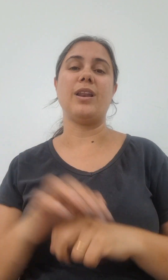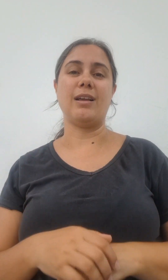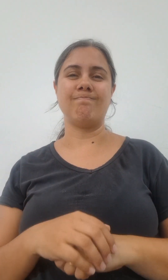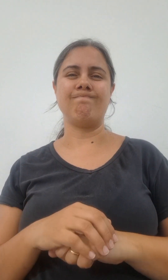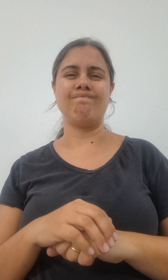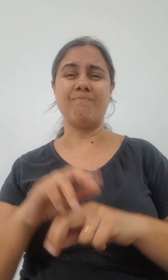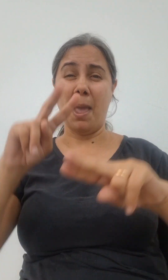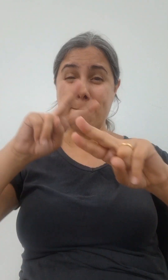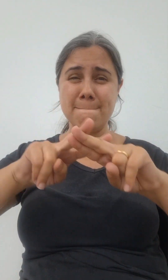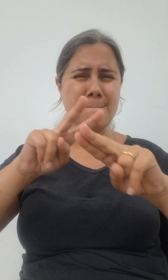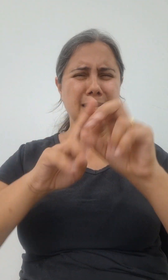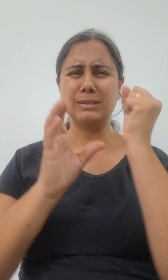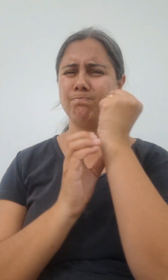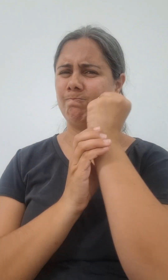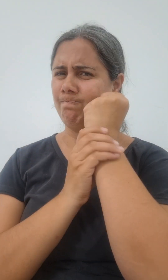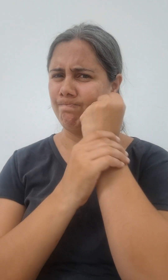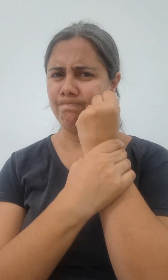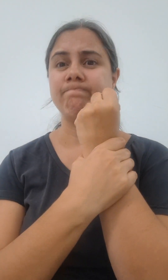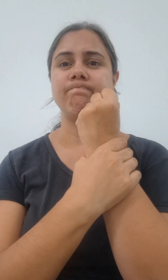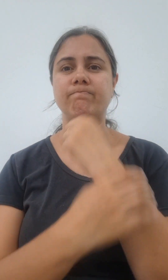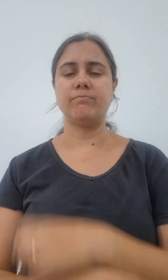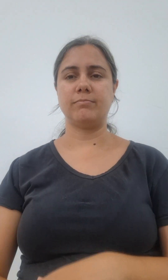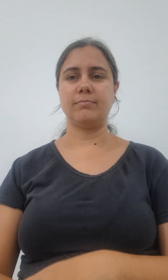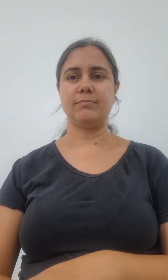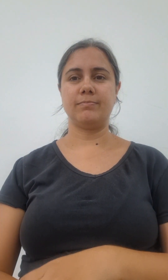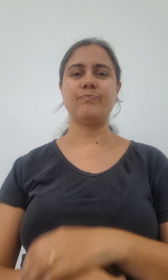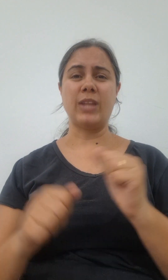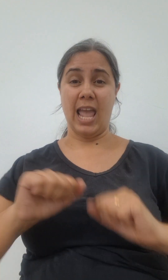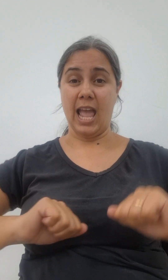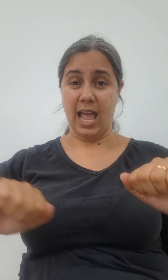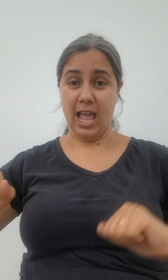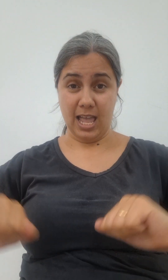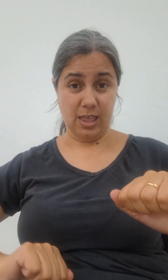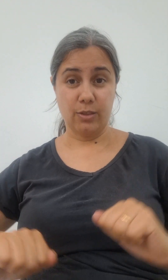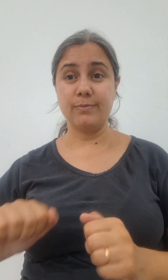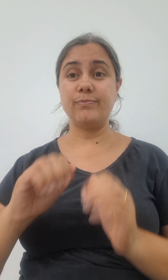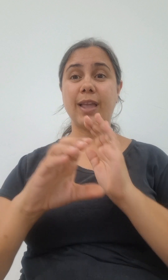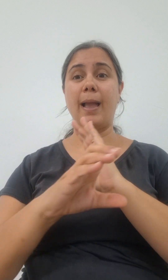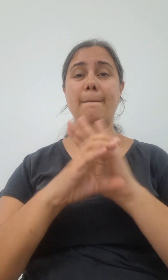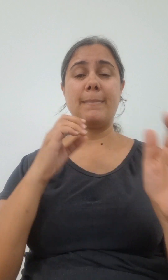libertá-lo de uma prisão de segurança máxima, super segura.